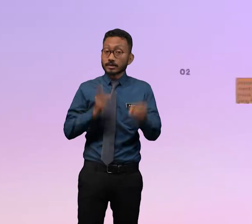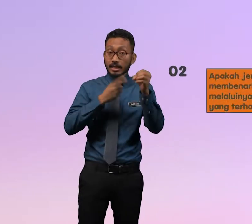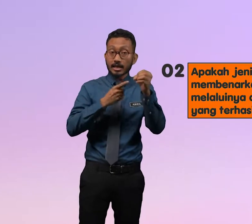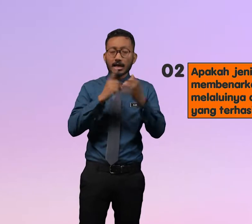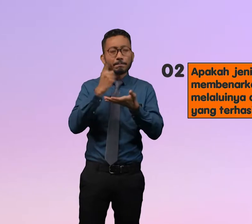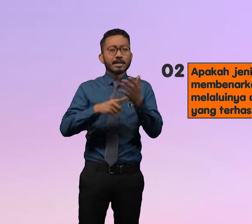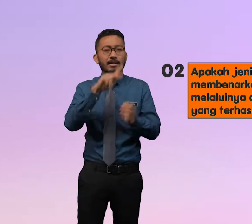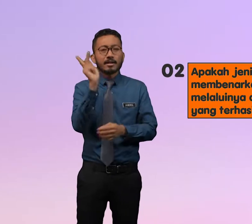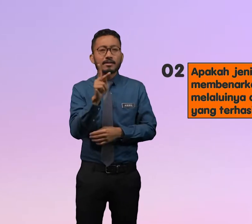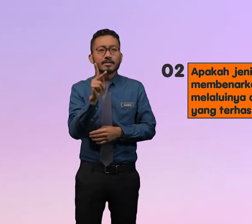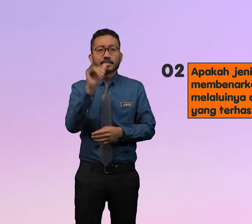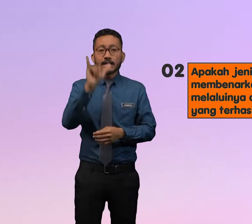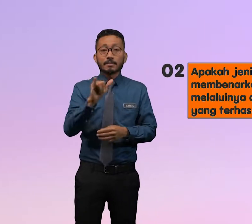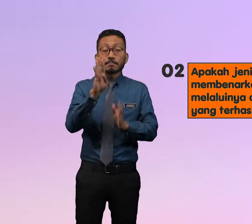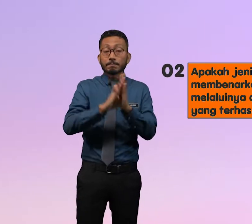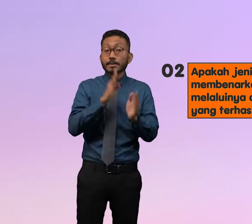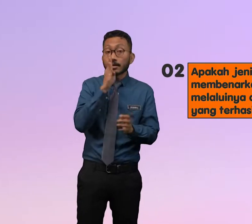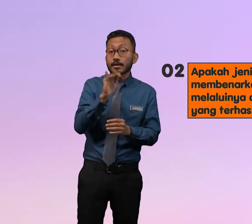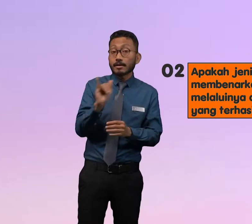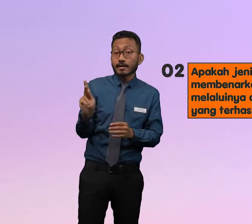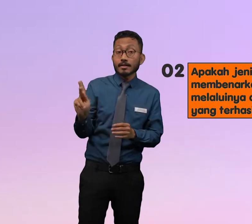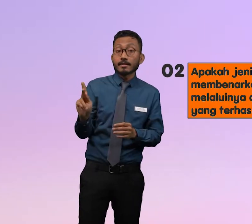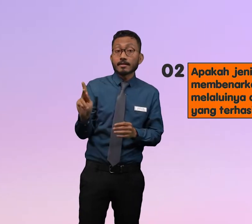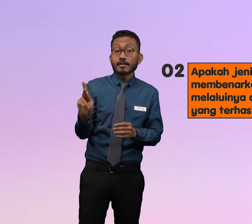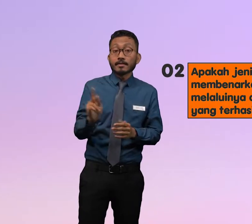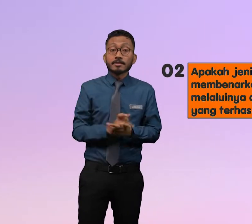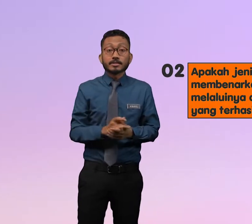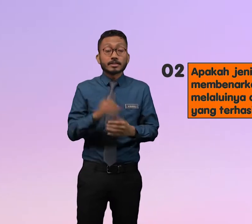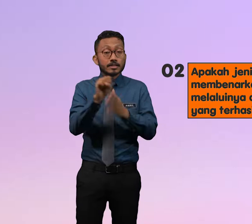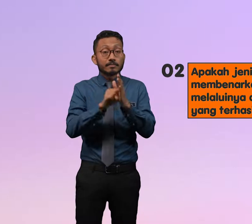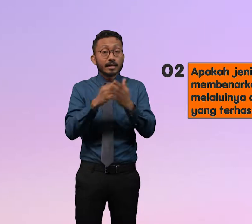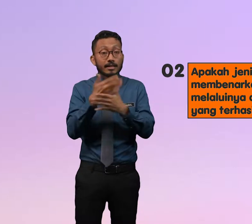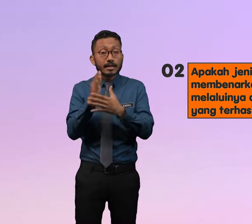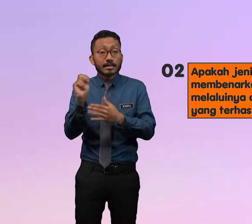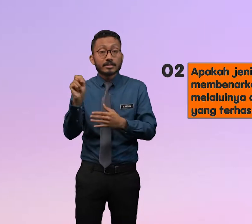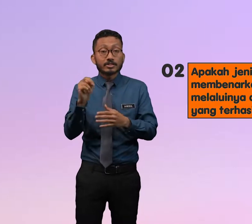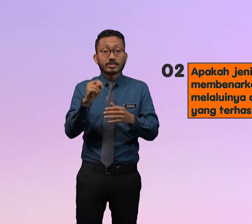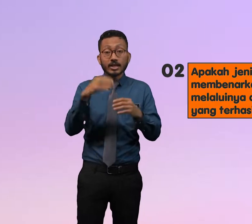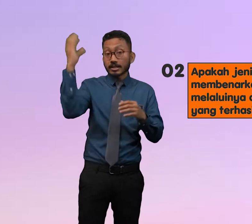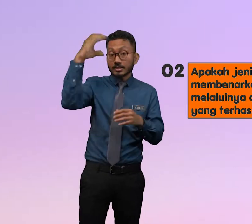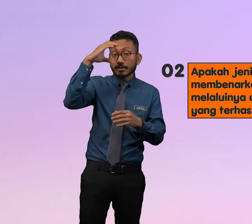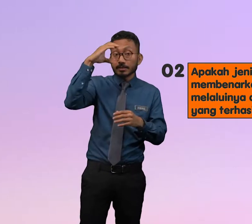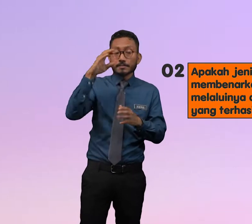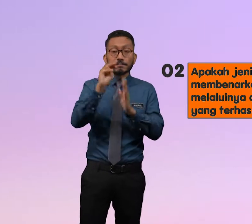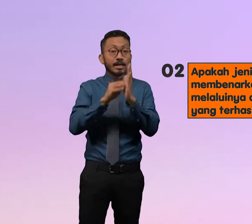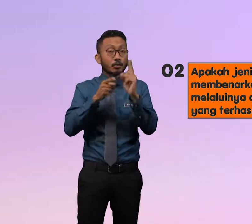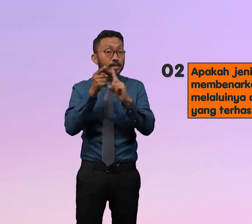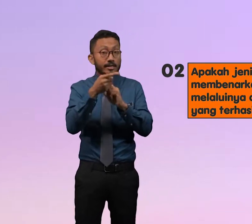Objek apakah yang membenarkan sebahagian cahaya melalui